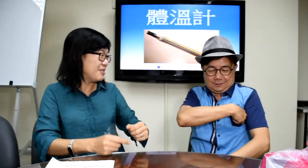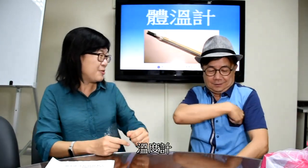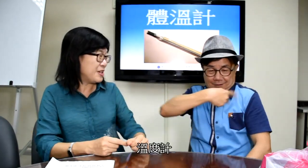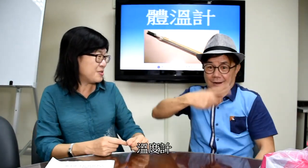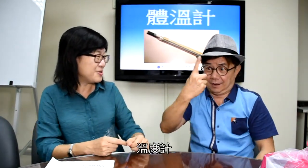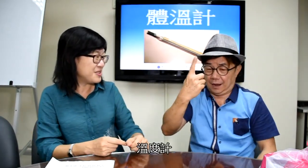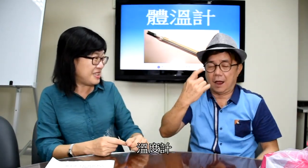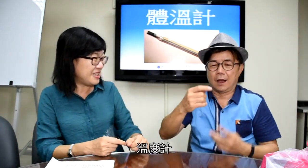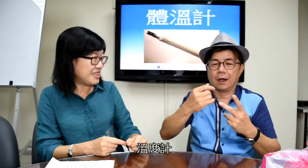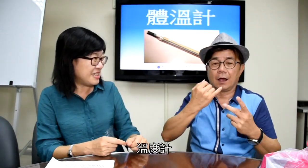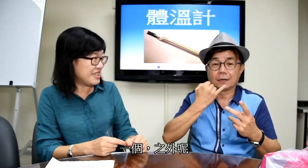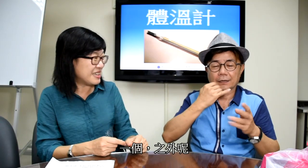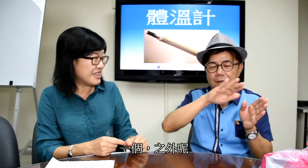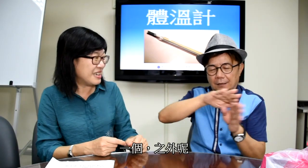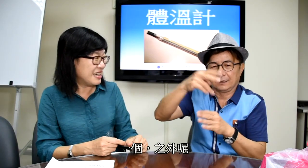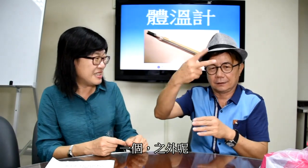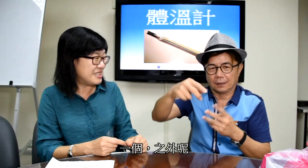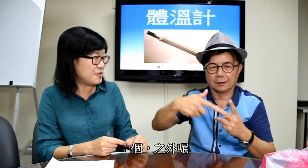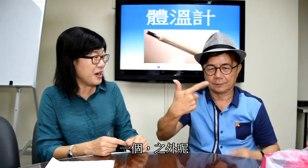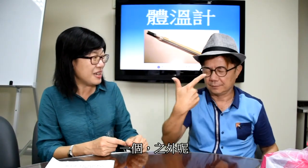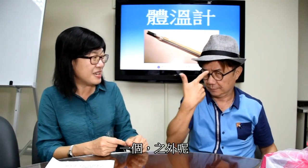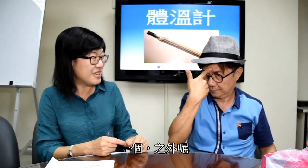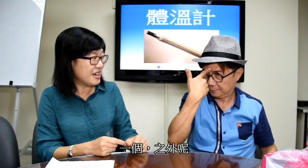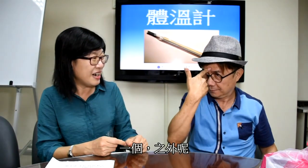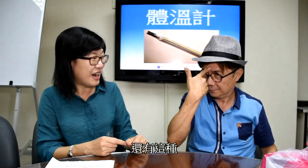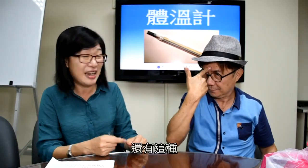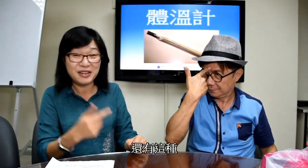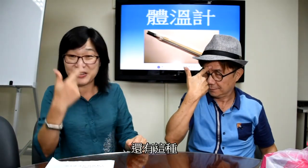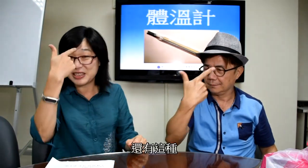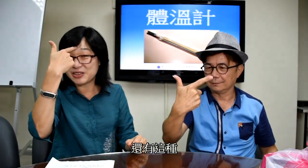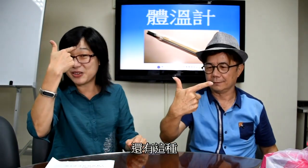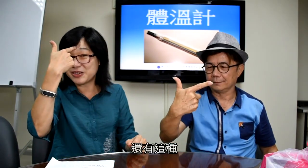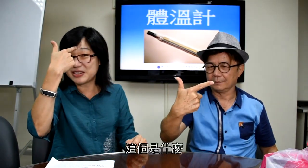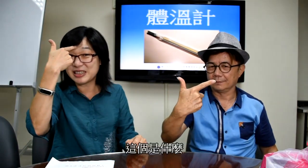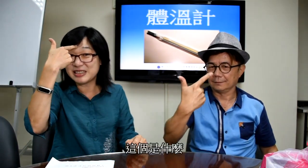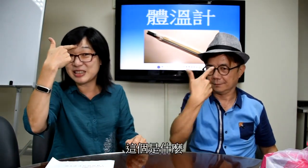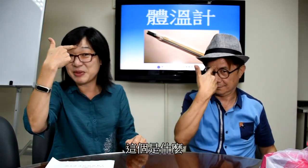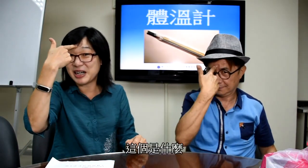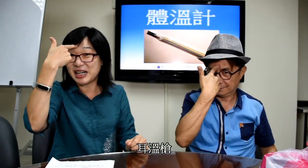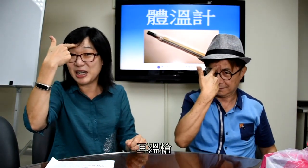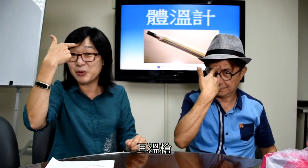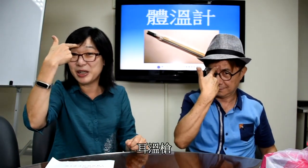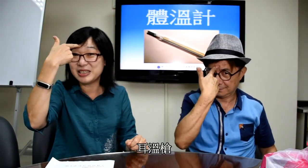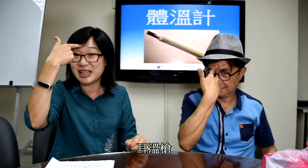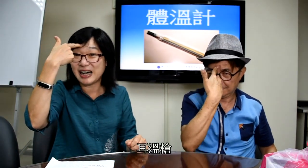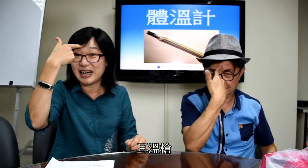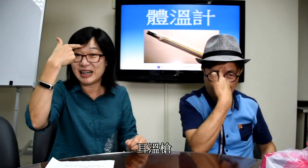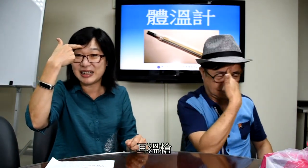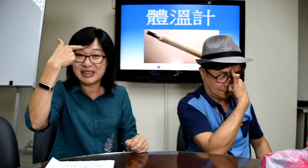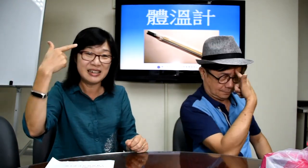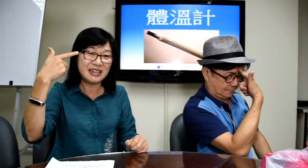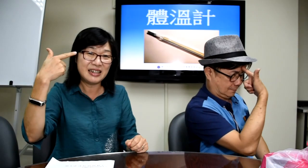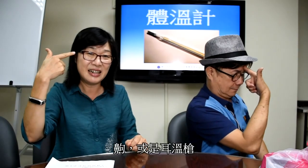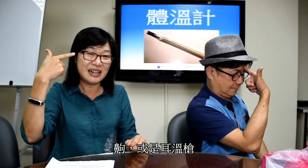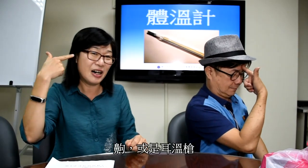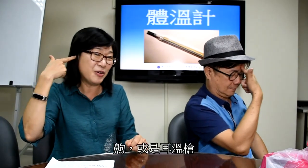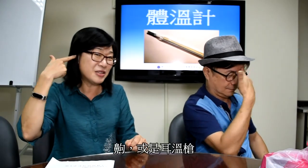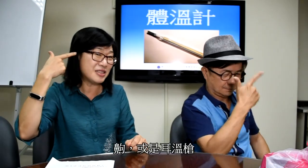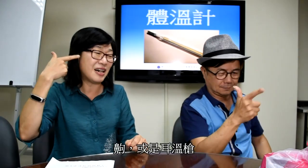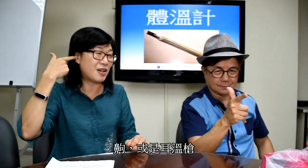温度计一个之外呢，还有这种，这个是什么？额温枪。好，或是耳